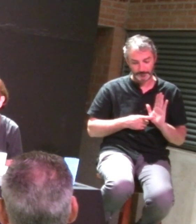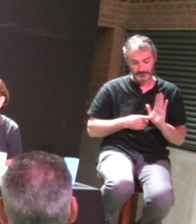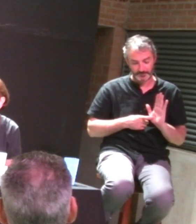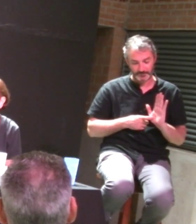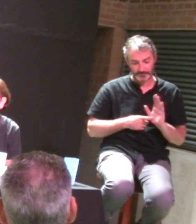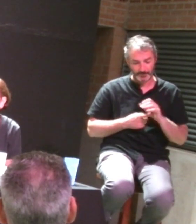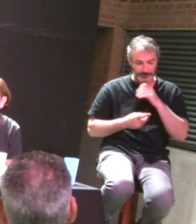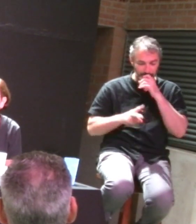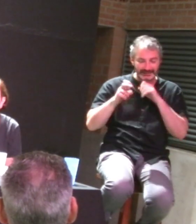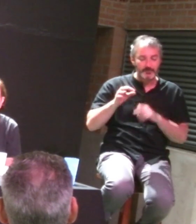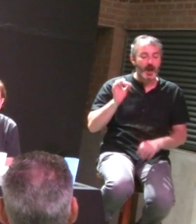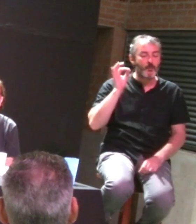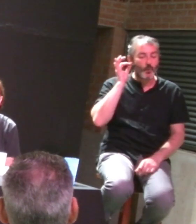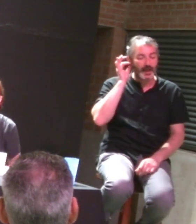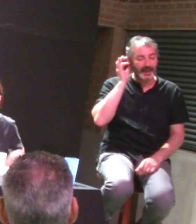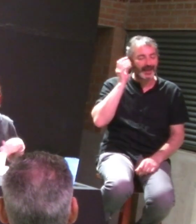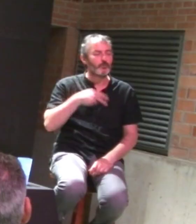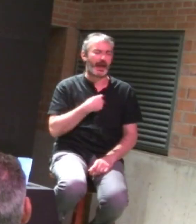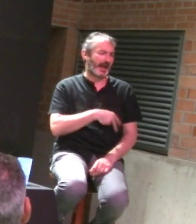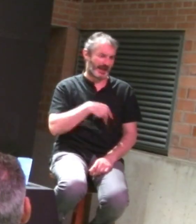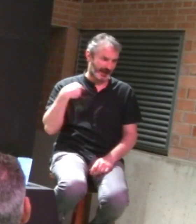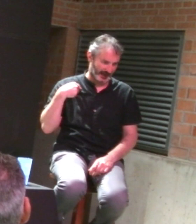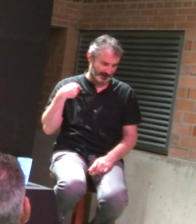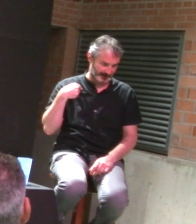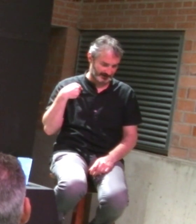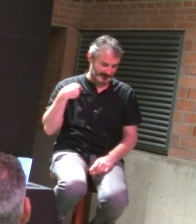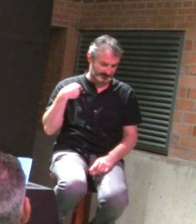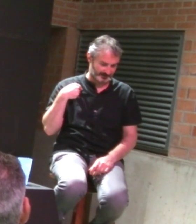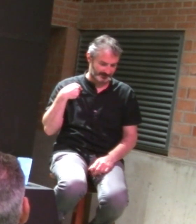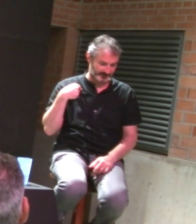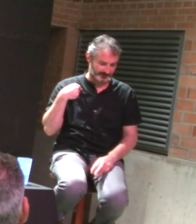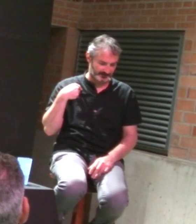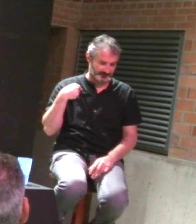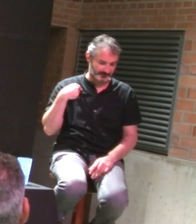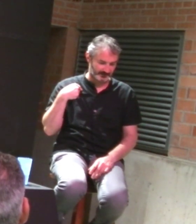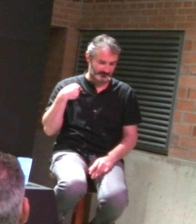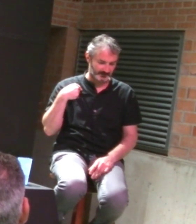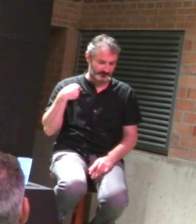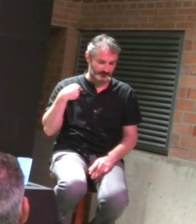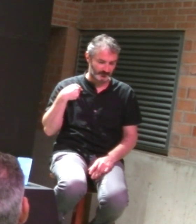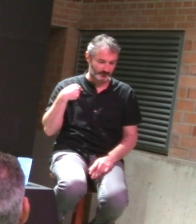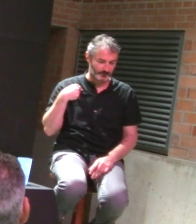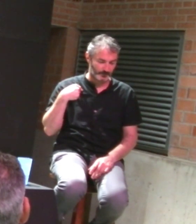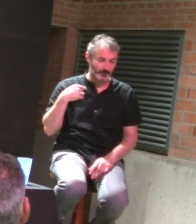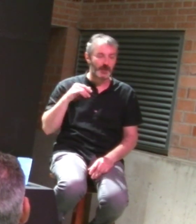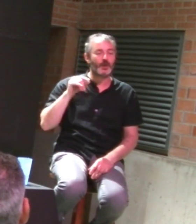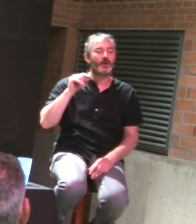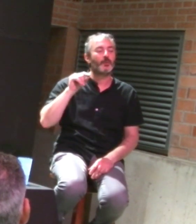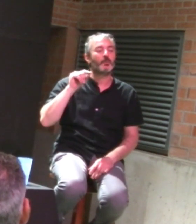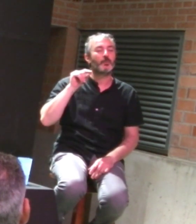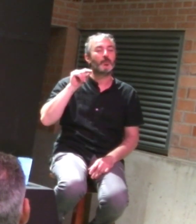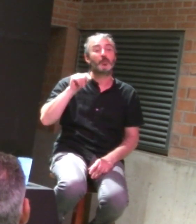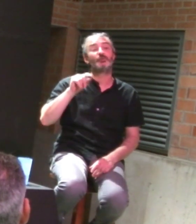todo lo que tiene que ver con las mujeres, bueno, en general, y desde la perspectiva actual, todo lo que tiene que ver con el movimiento